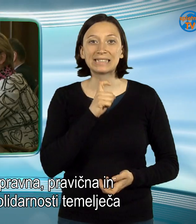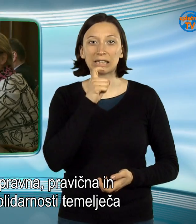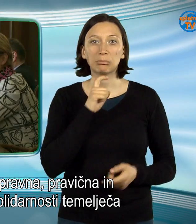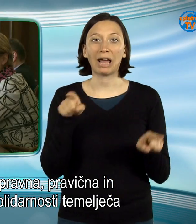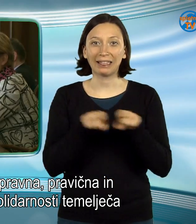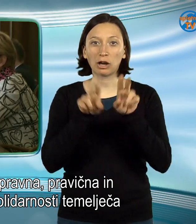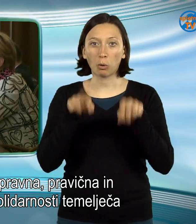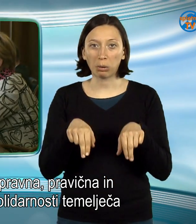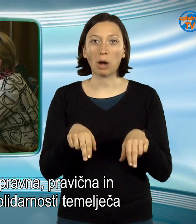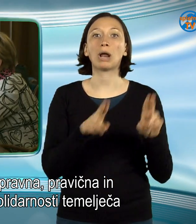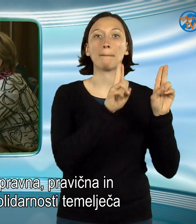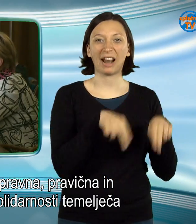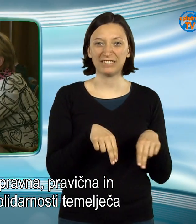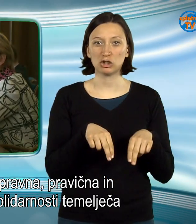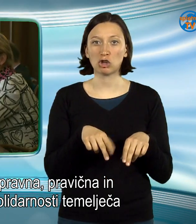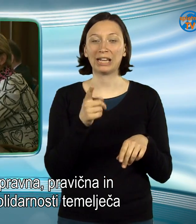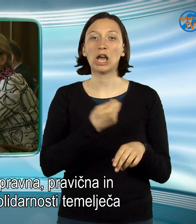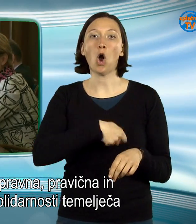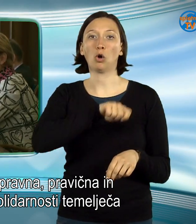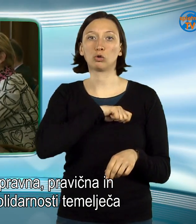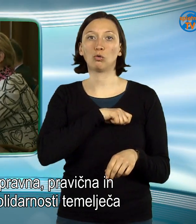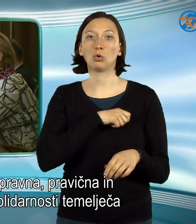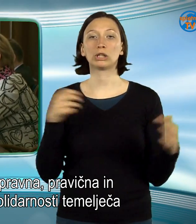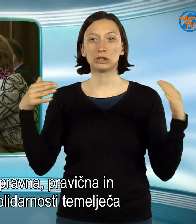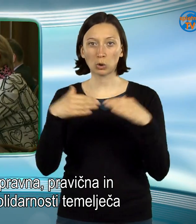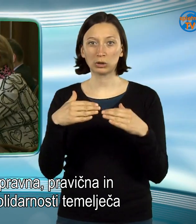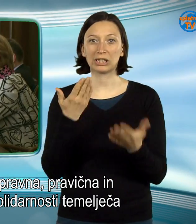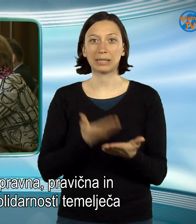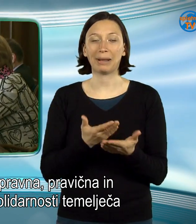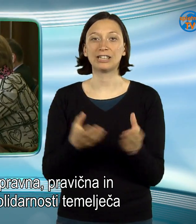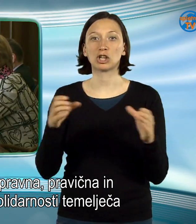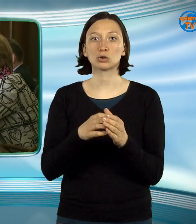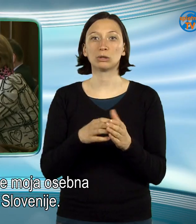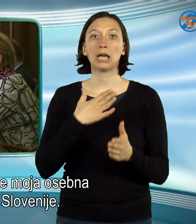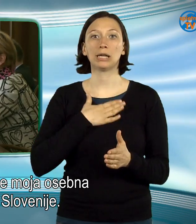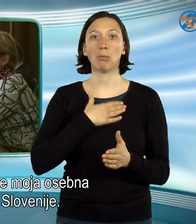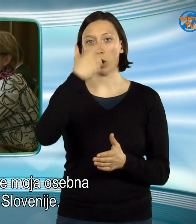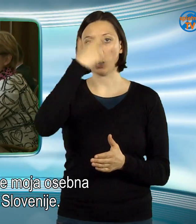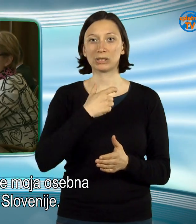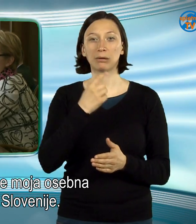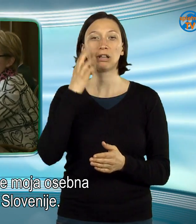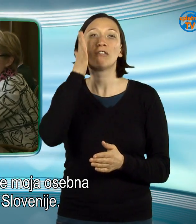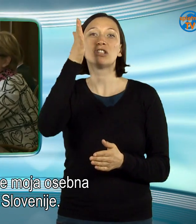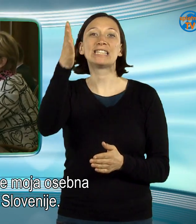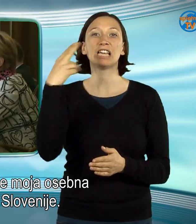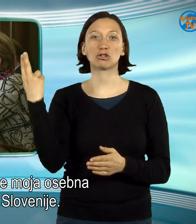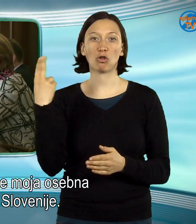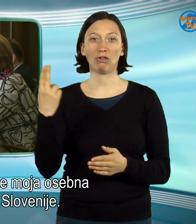Strpna, enakopravna, pravična in na odgovorni solidarnosti temelječa skupnost je moja osebna vizija Slovenije.